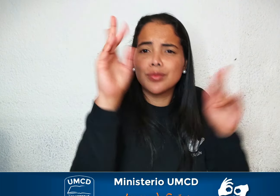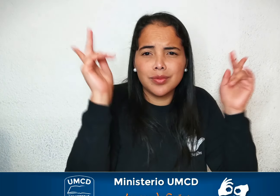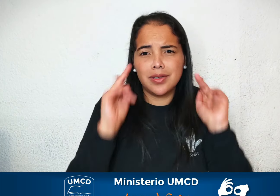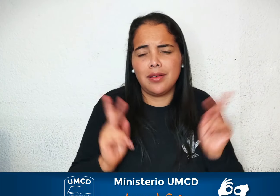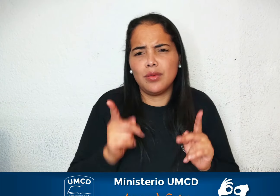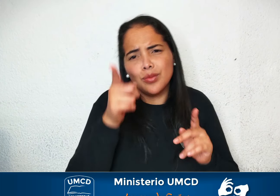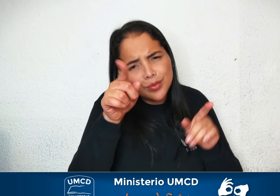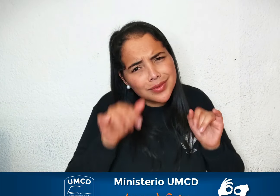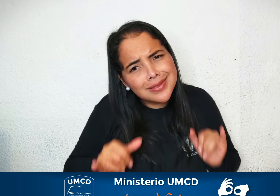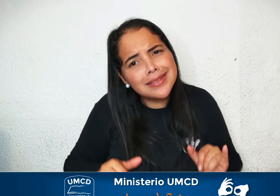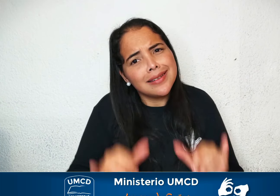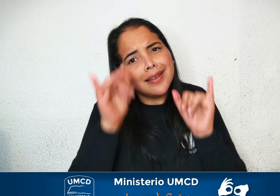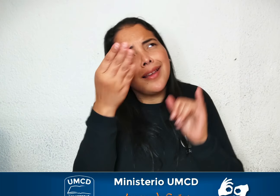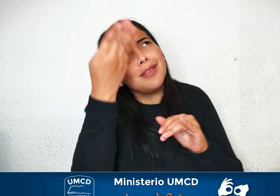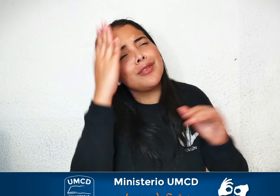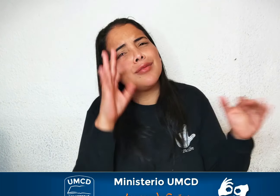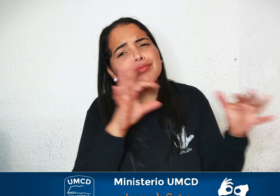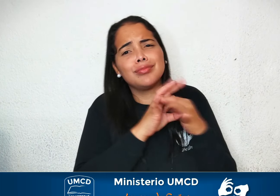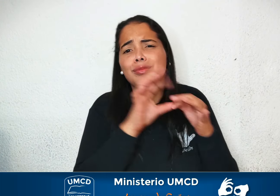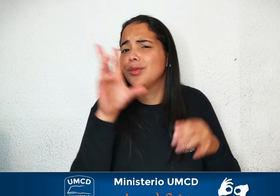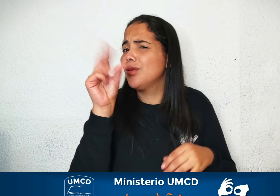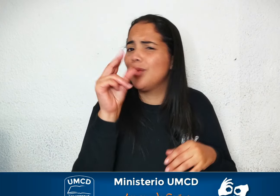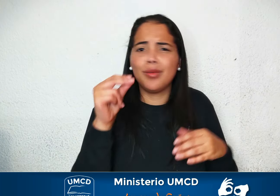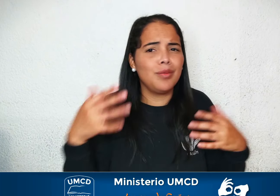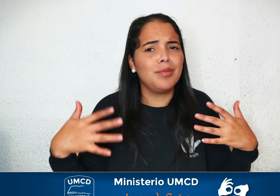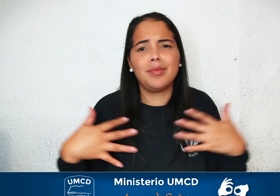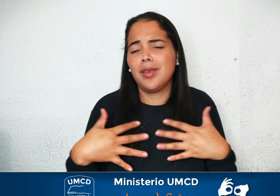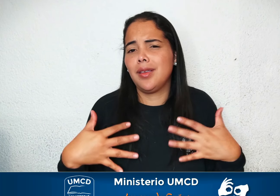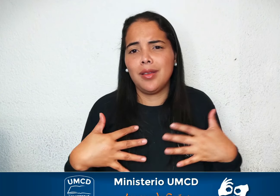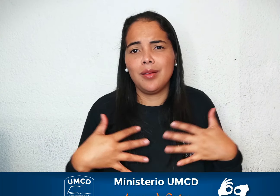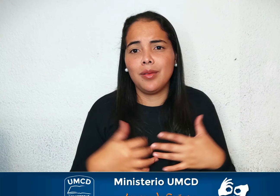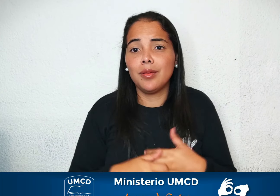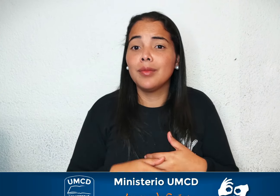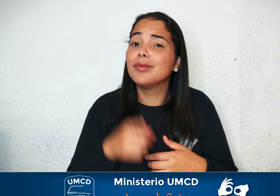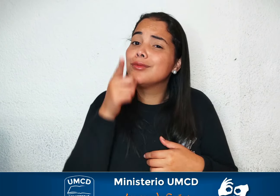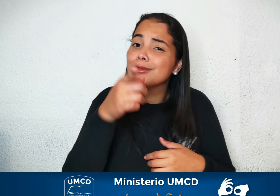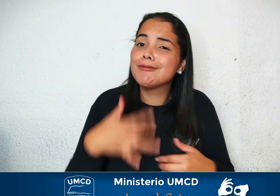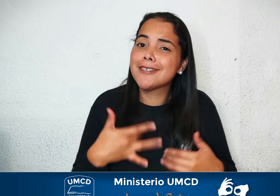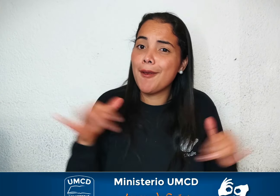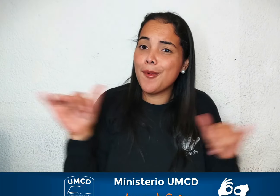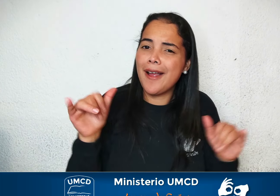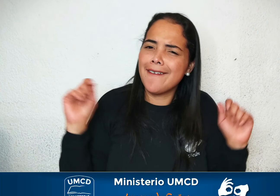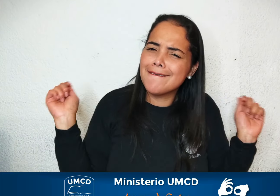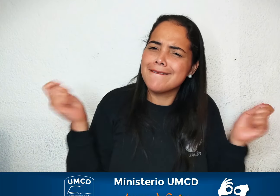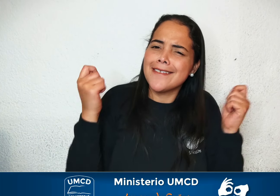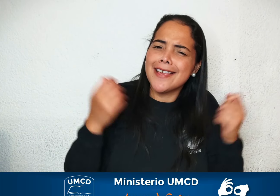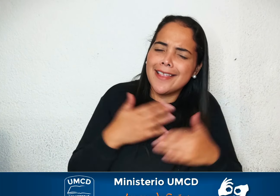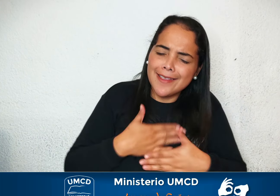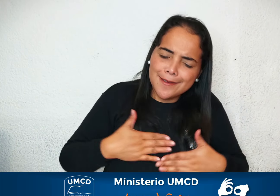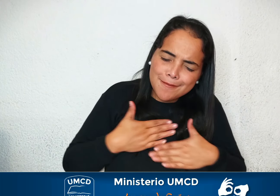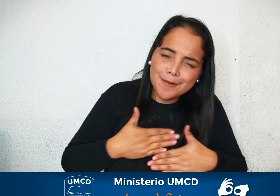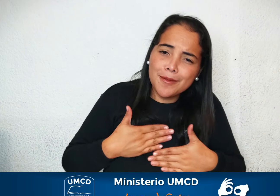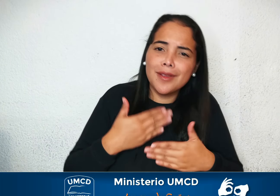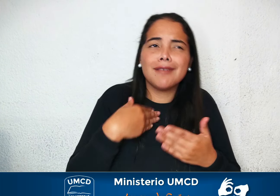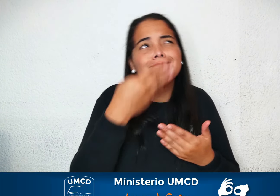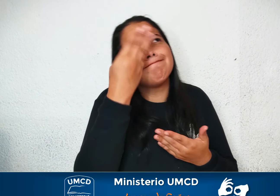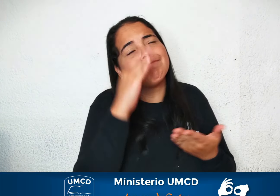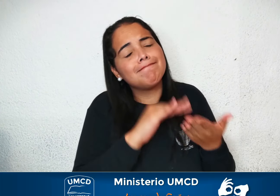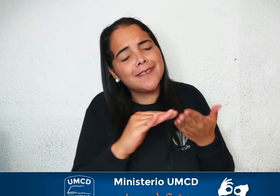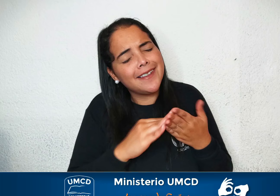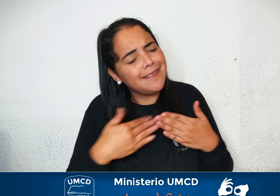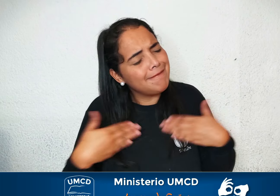maldad. Usted siga adelante. No tenga temor. Celebre el perdón,